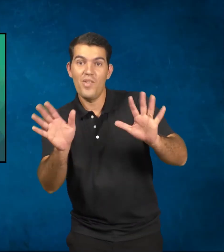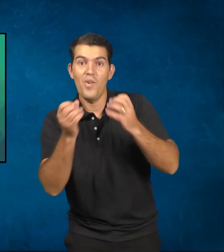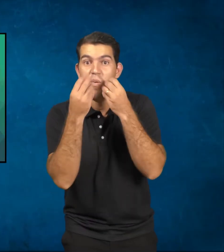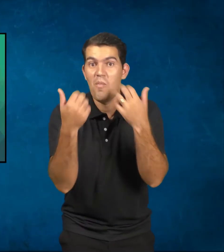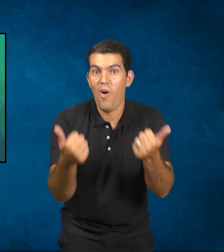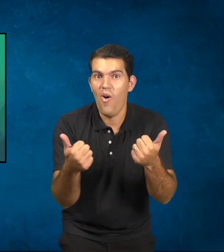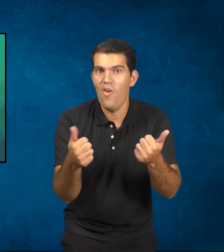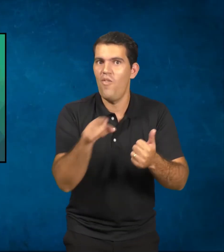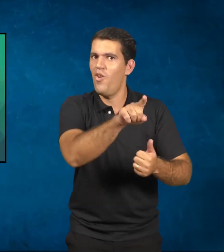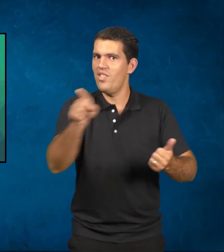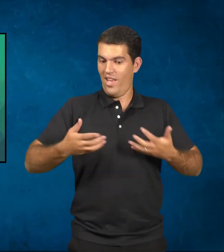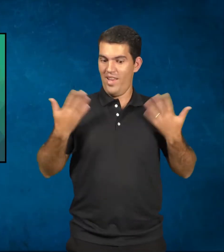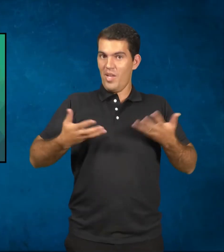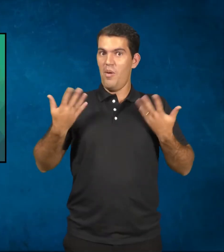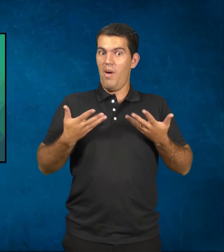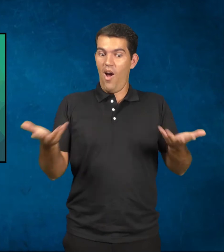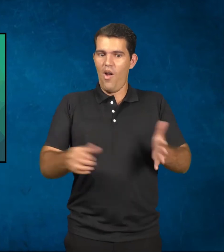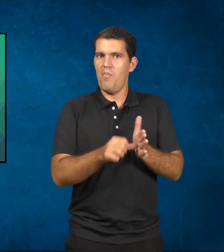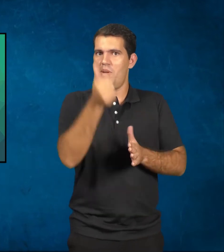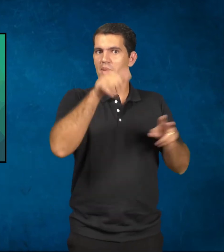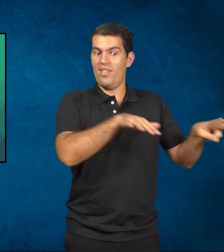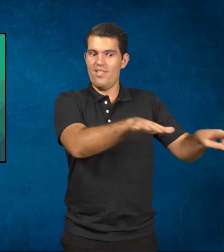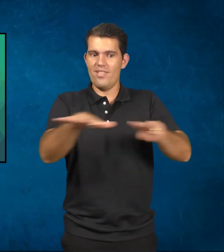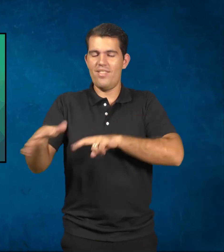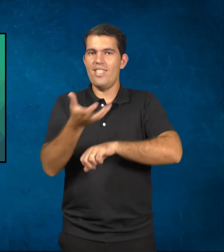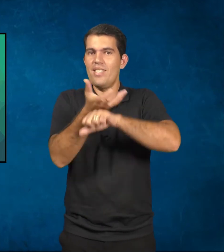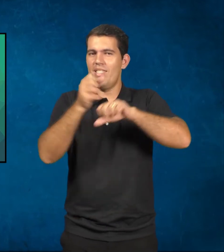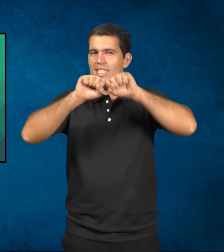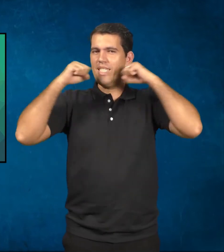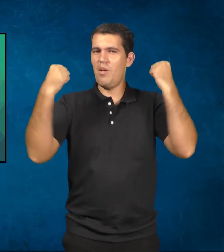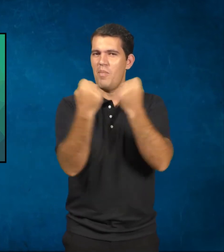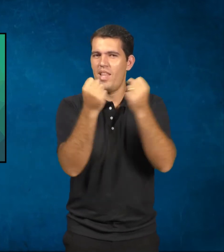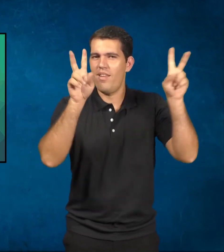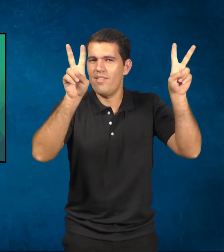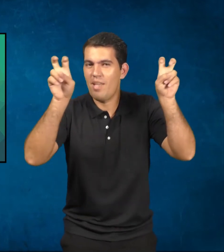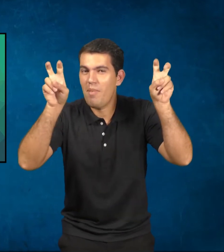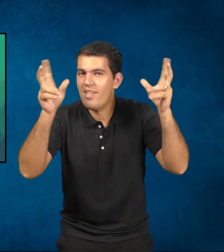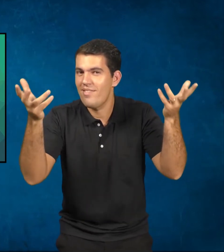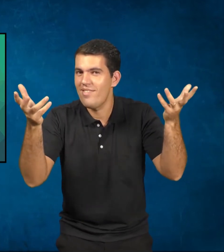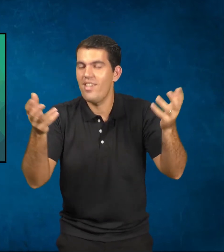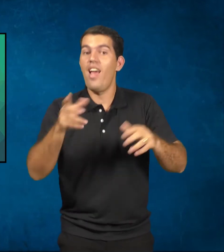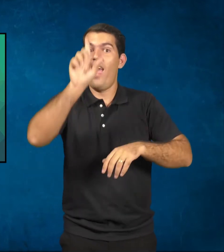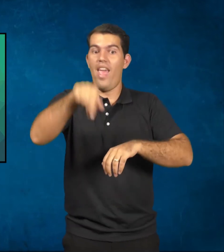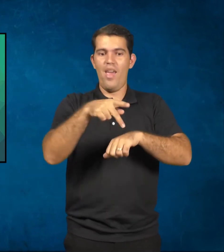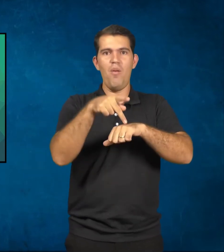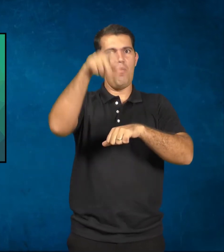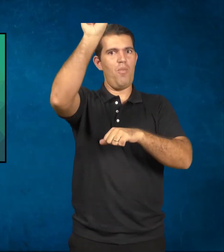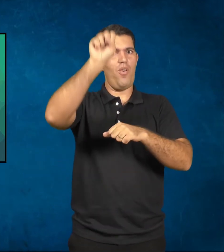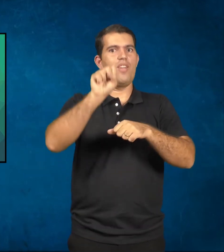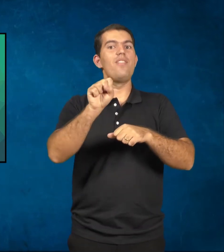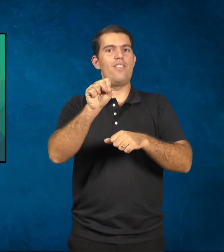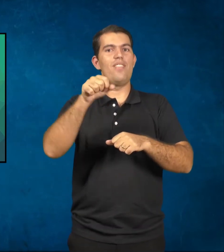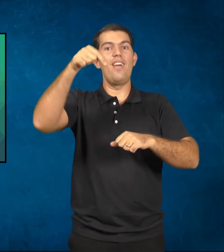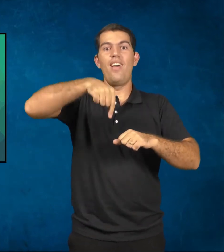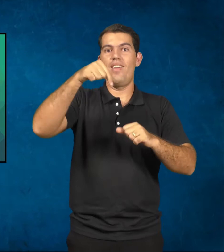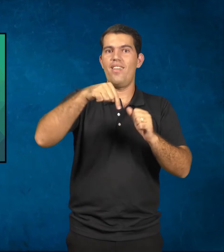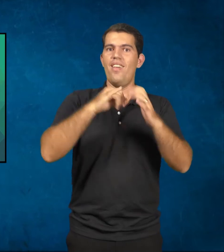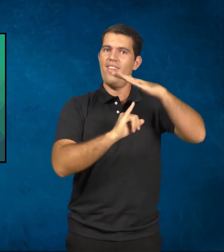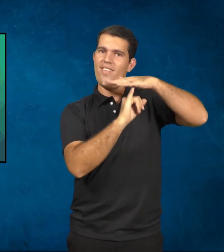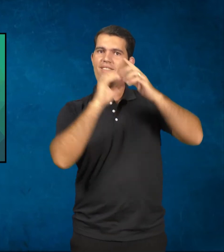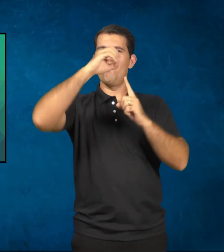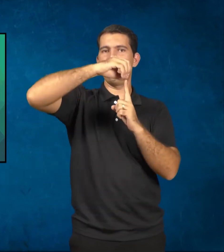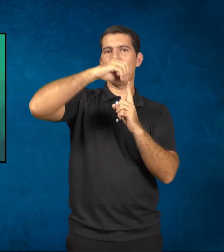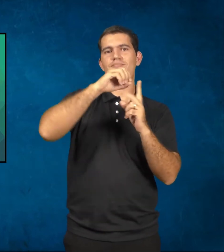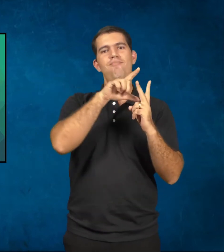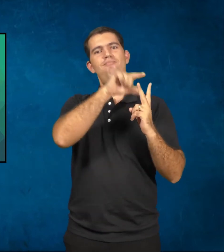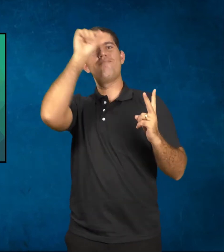Oi, preparados para a primeira semana da disciplina Seminários Temáticos da pós-graduação em docência do Instituto Federal de Minas